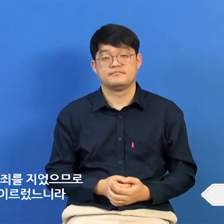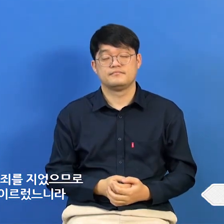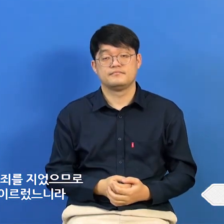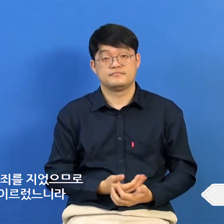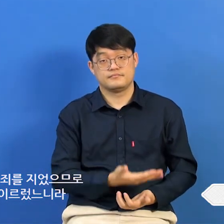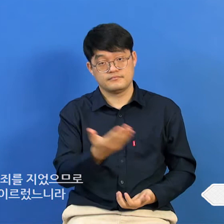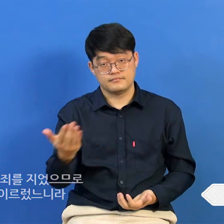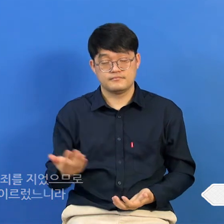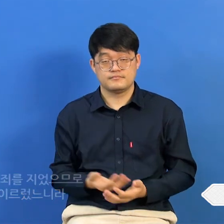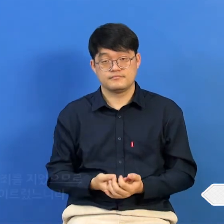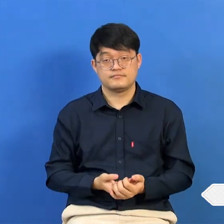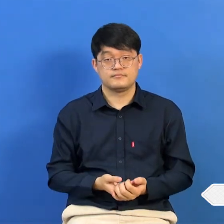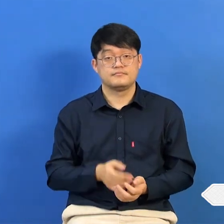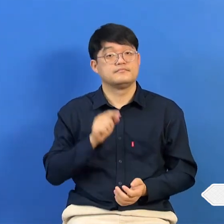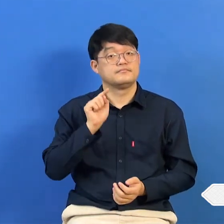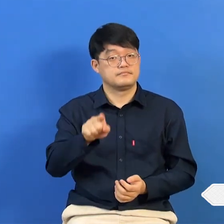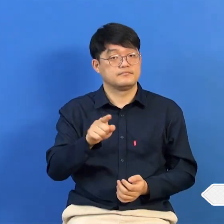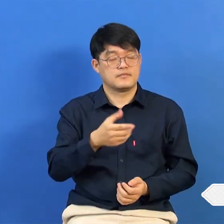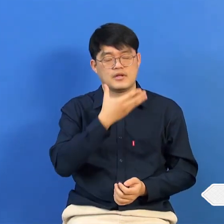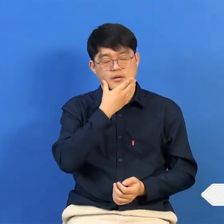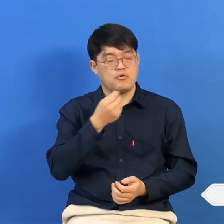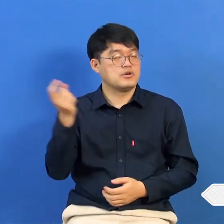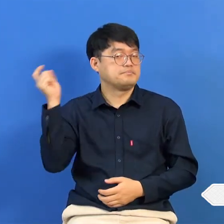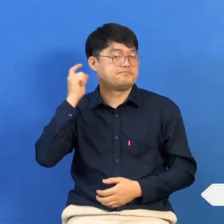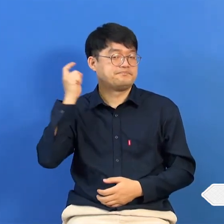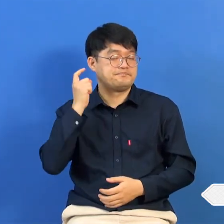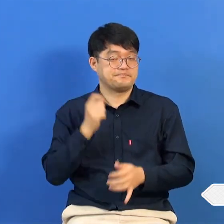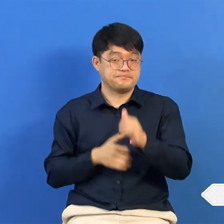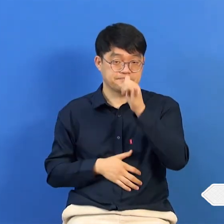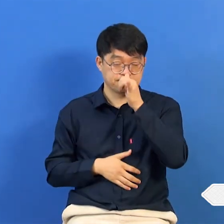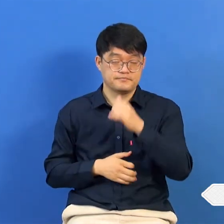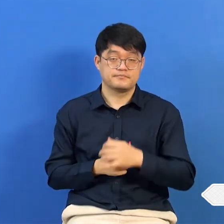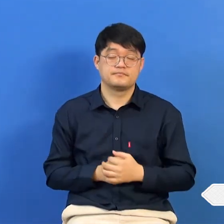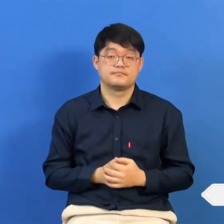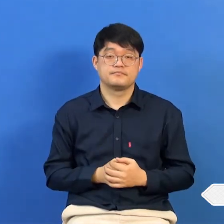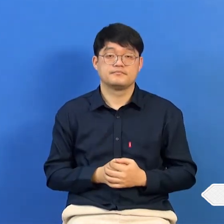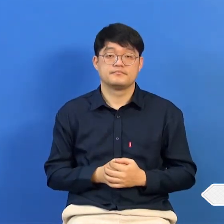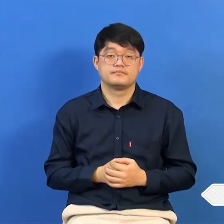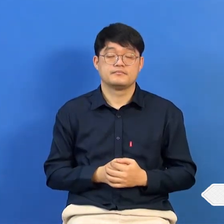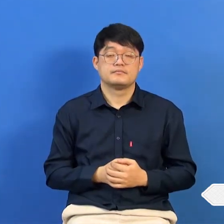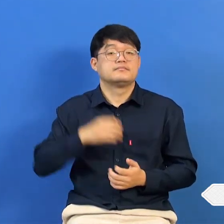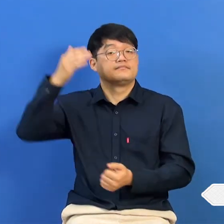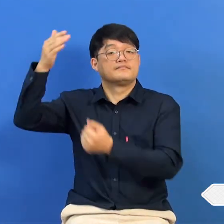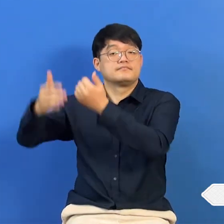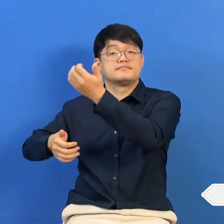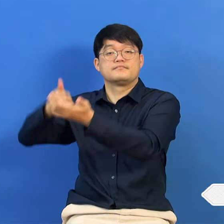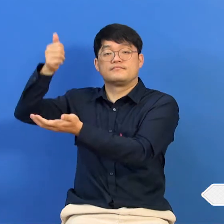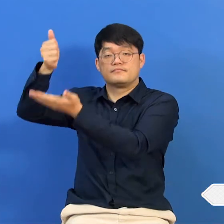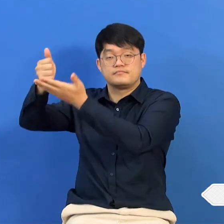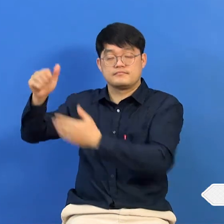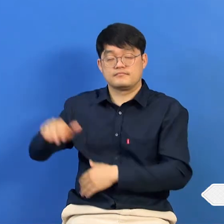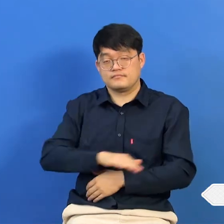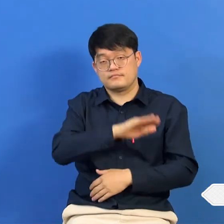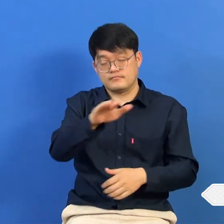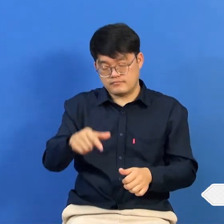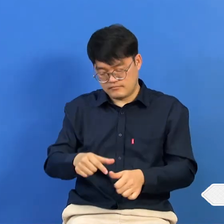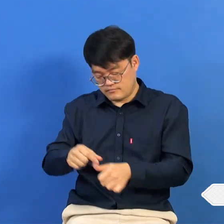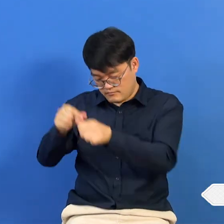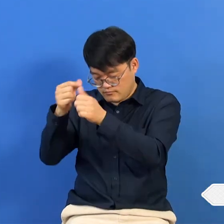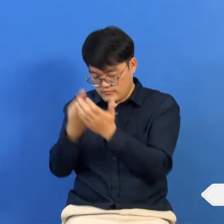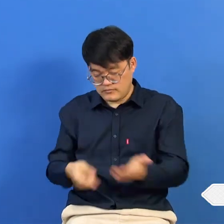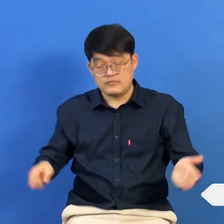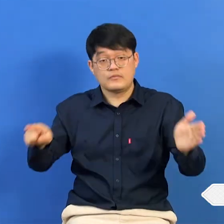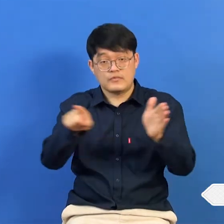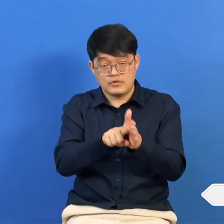그런데 여러분, 여기에 복음이 있습니다. 복음이 있습니다. 하나님께서 우리를 구원하기 위해서 또